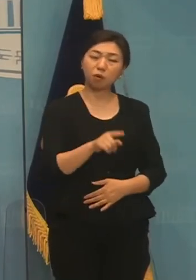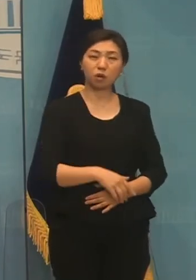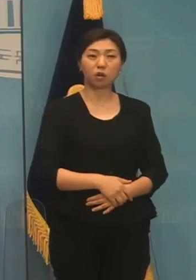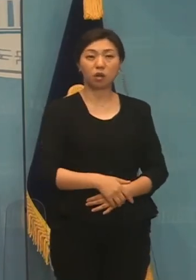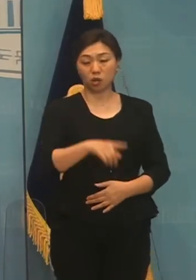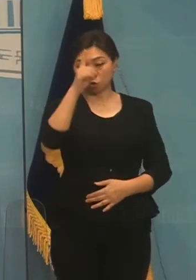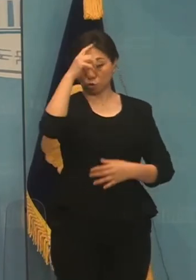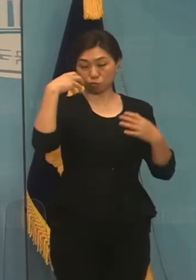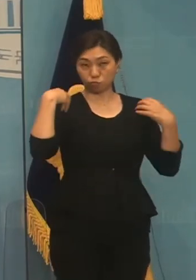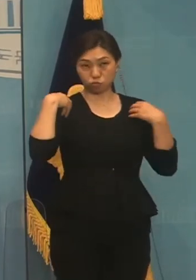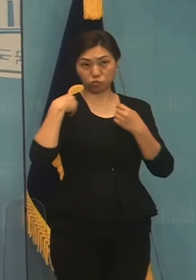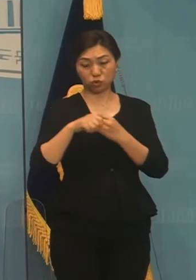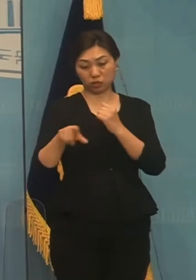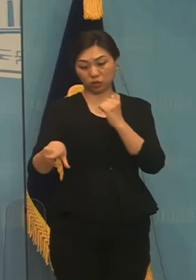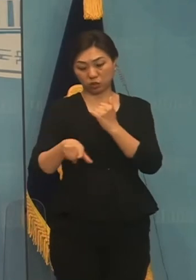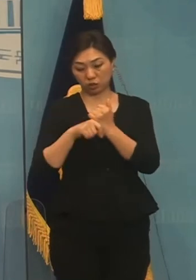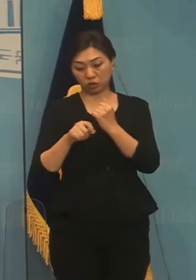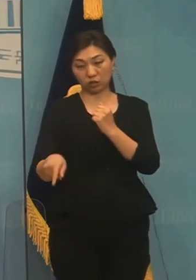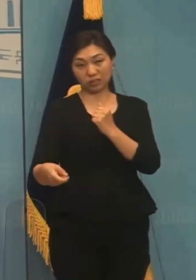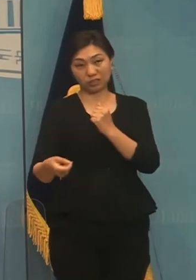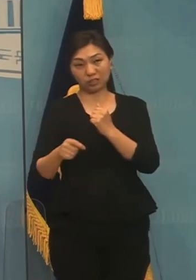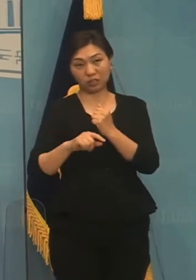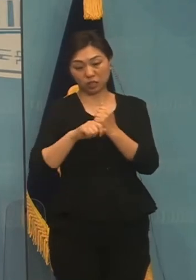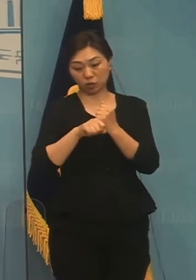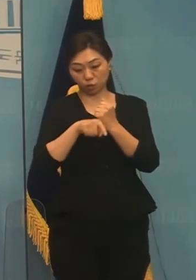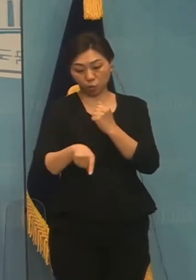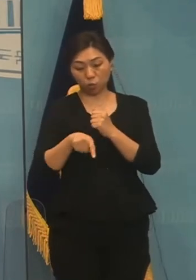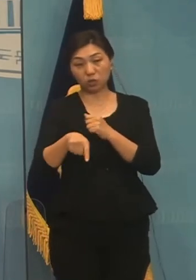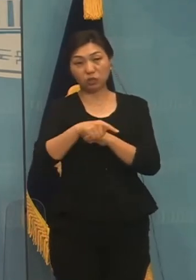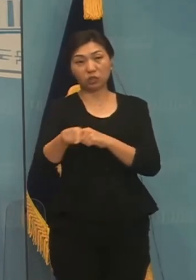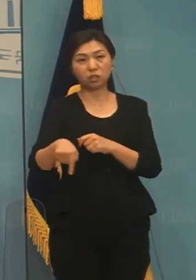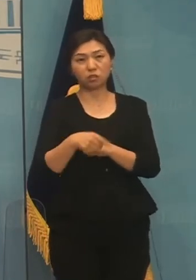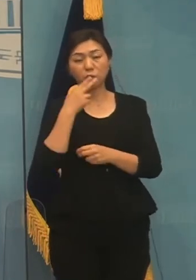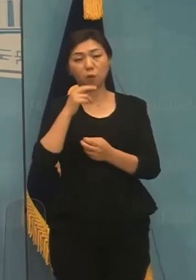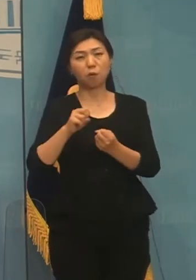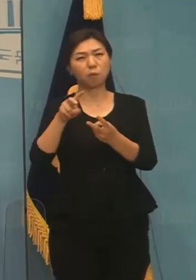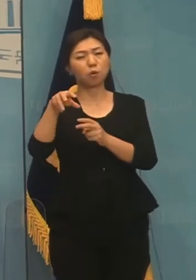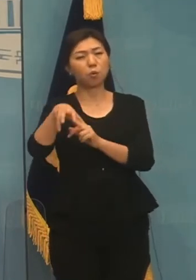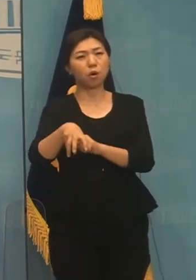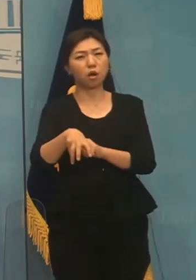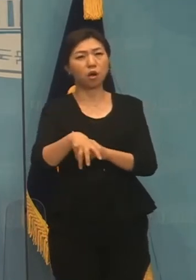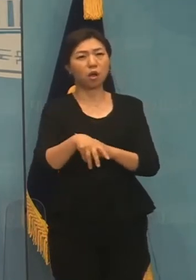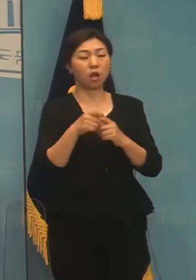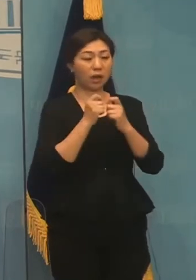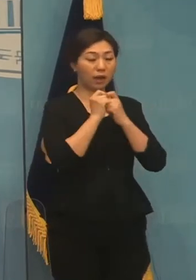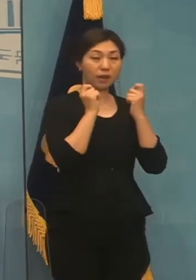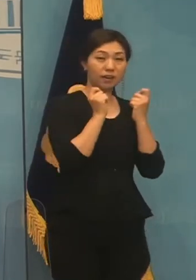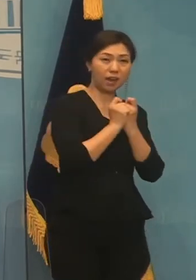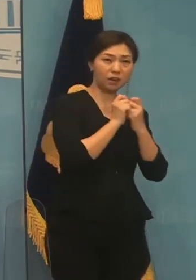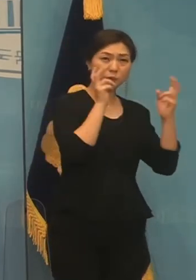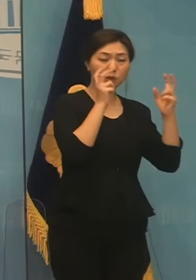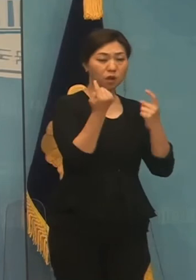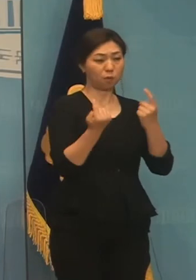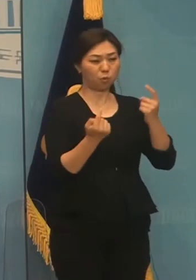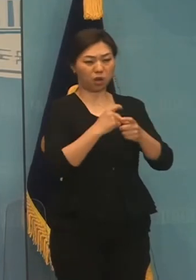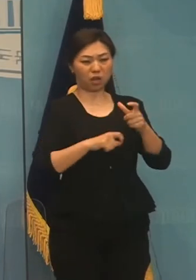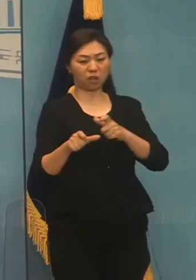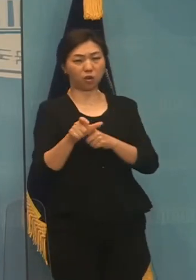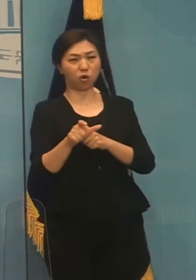기관인 우정사업본부가 민간 택배사보다 사회적 합의를 이행하지 않으려 발을 빼는 이 모습을